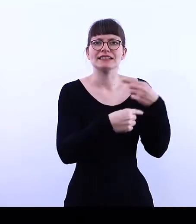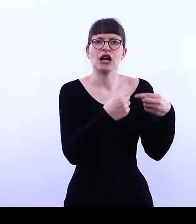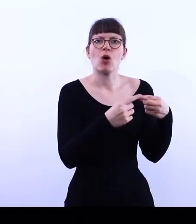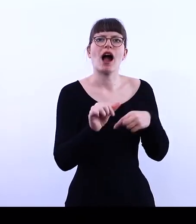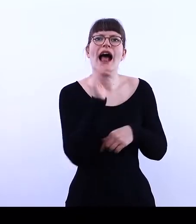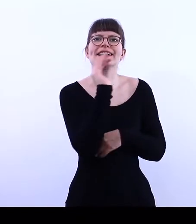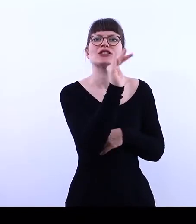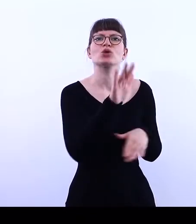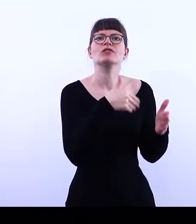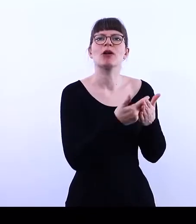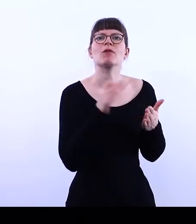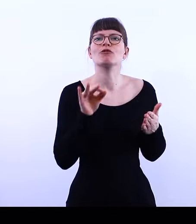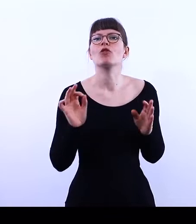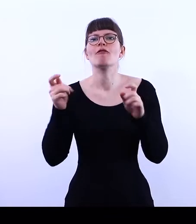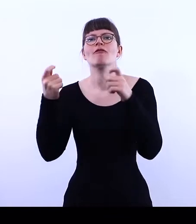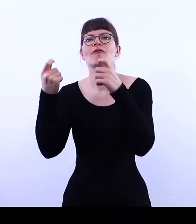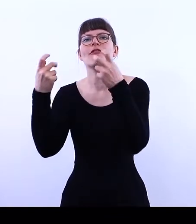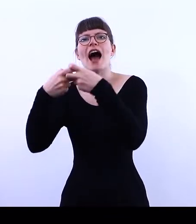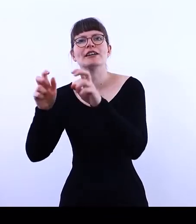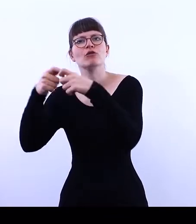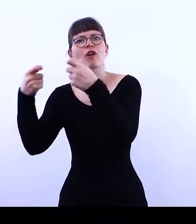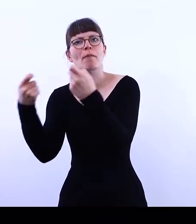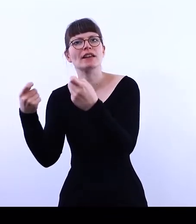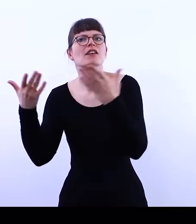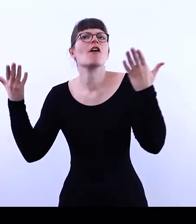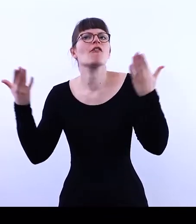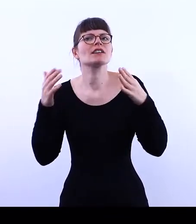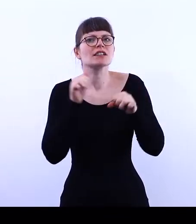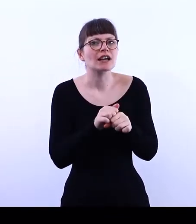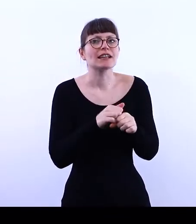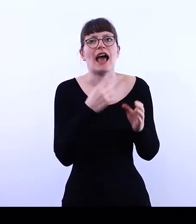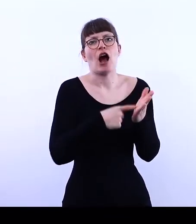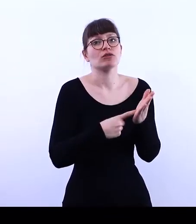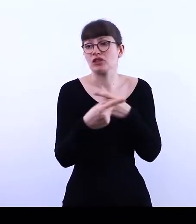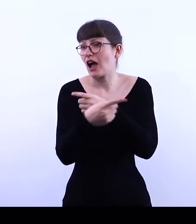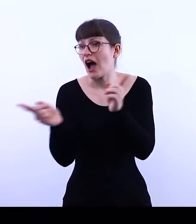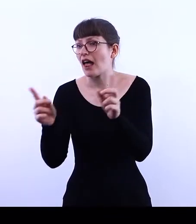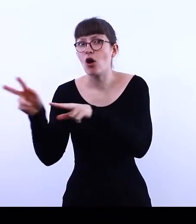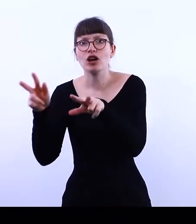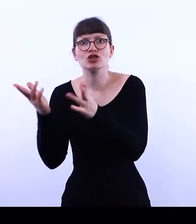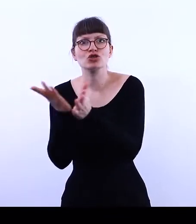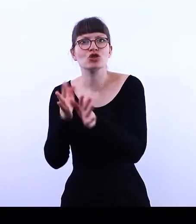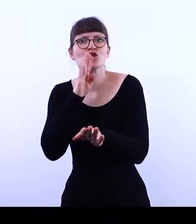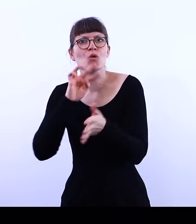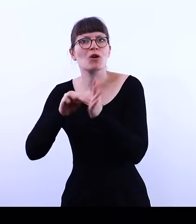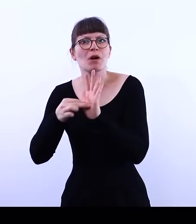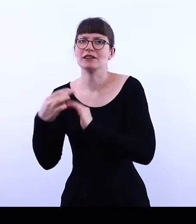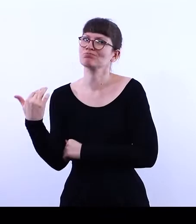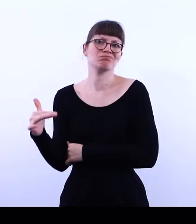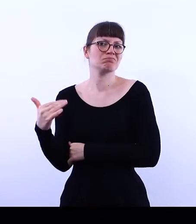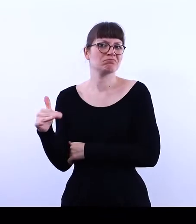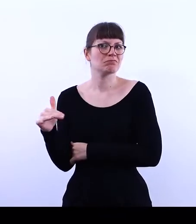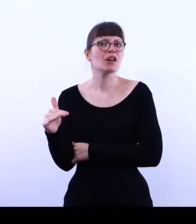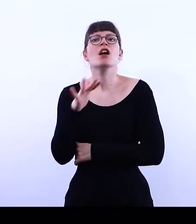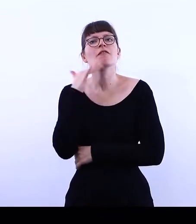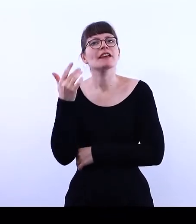Zukunftsausgabe für Vereine und Verbände, das ist eine Herausforderung, auf die nicht alle Organisationen schon ausreichend vorbereitet sind. Es gibt zwar sehr, sehr